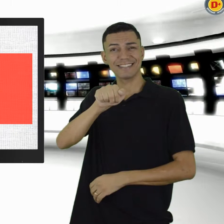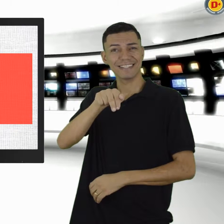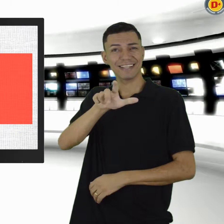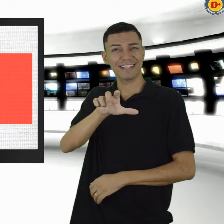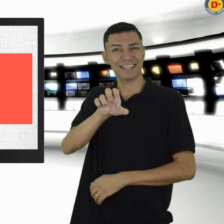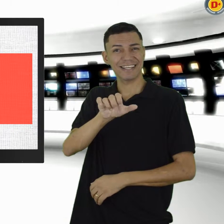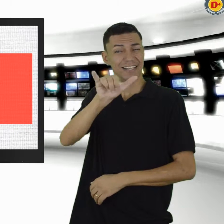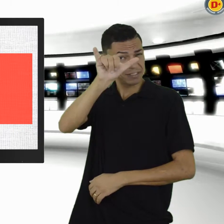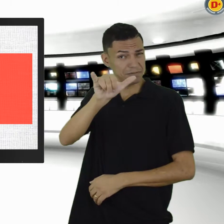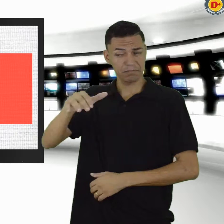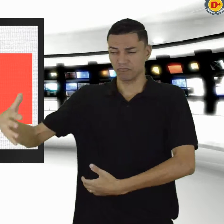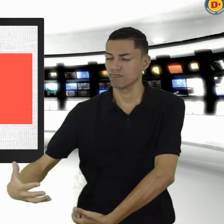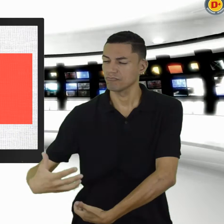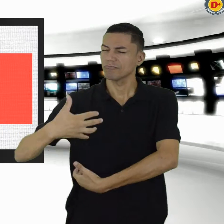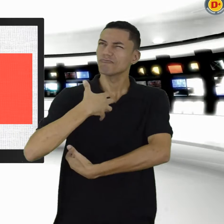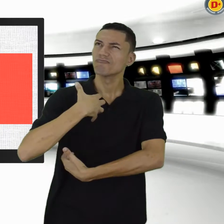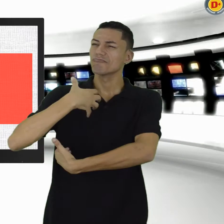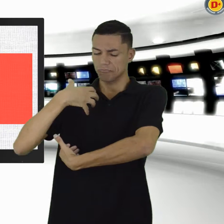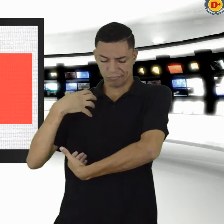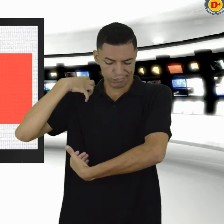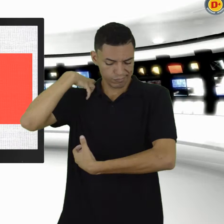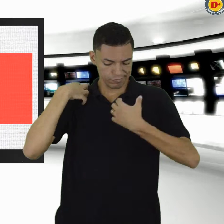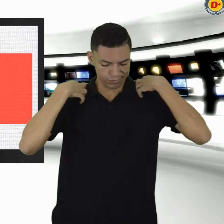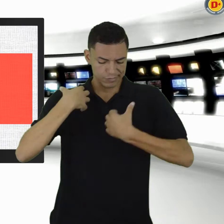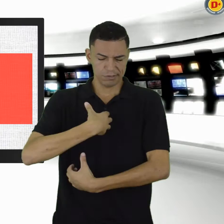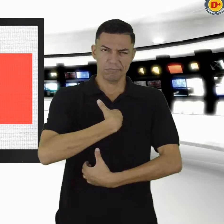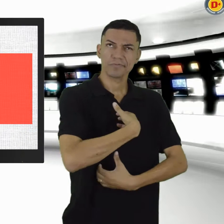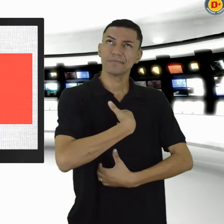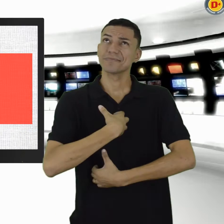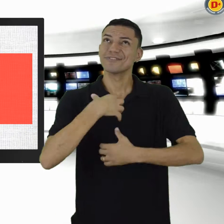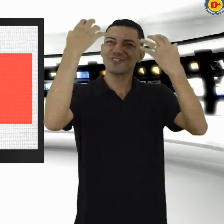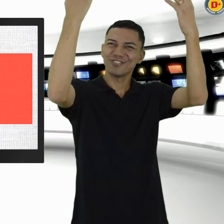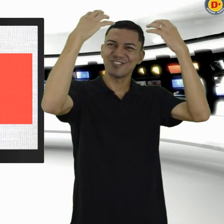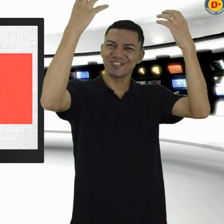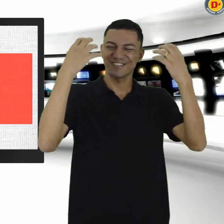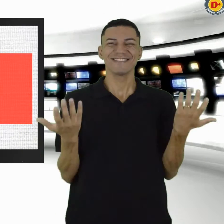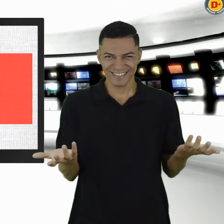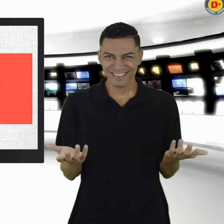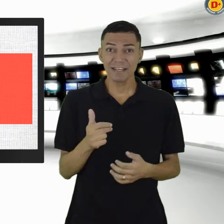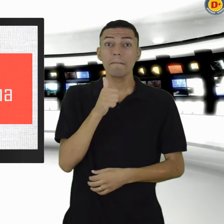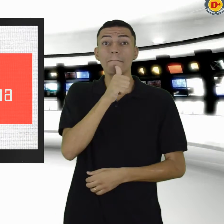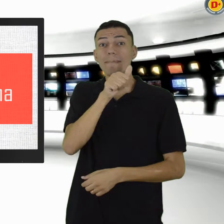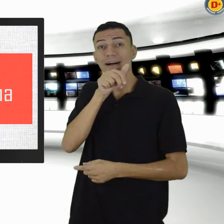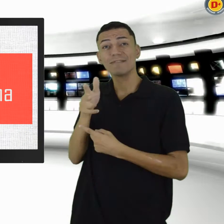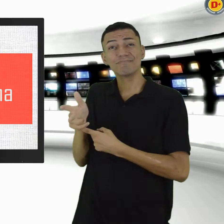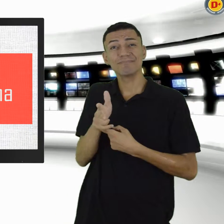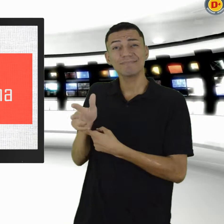O vídeo foi gravado pela mãe, Silvia Helena de Lima, de 36 anos, em Jaraguauana, no interior